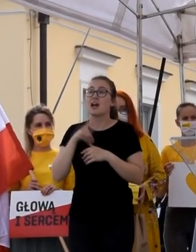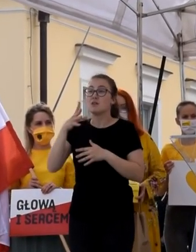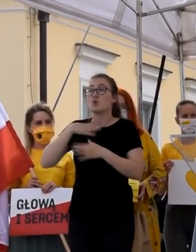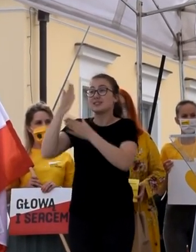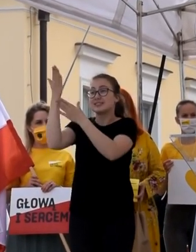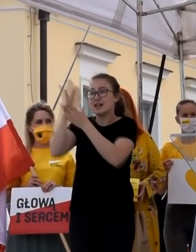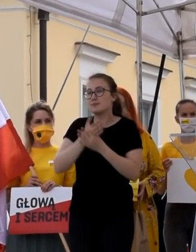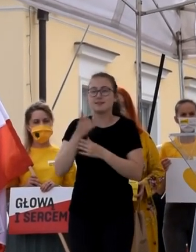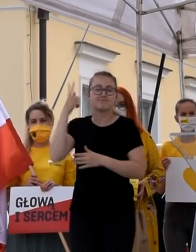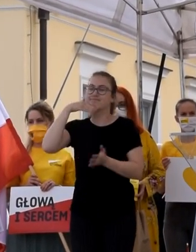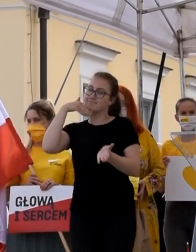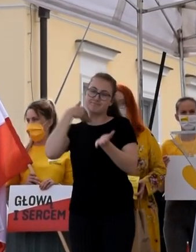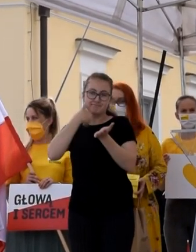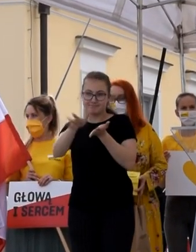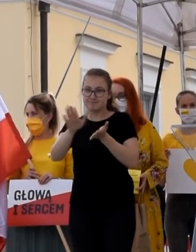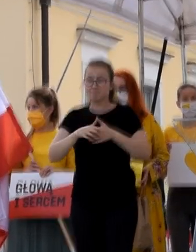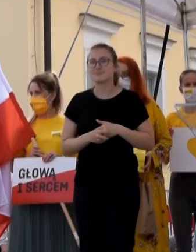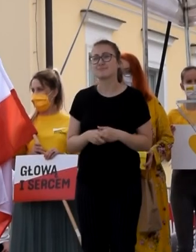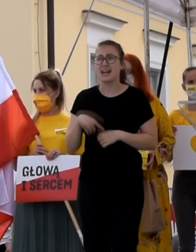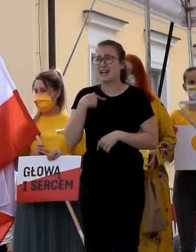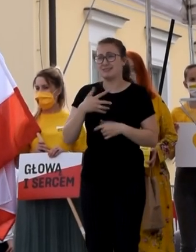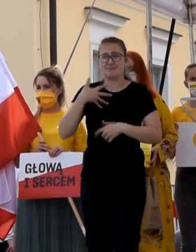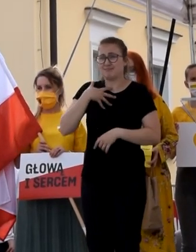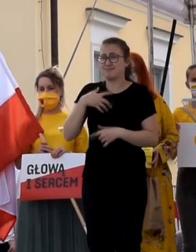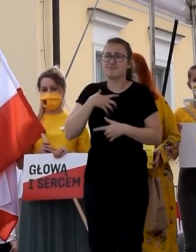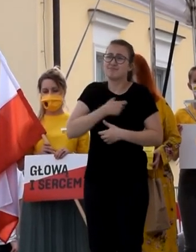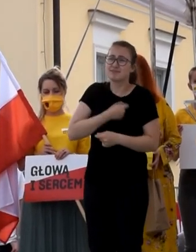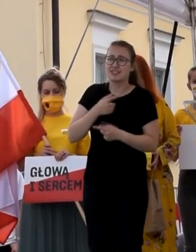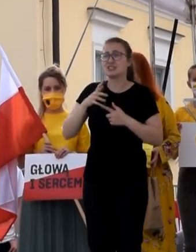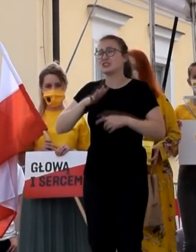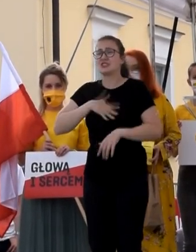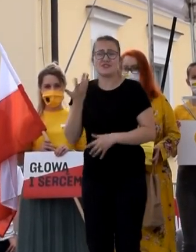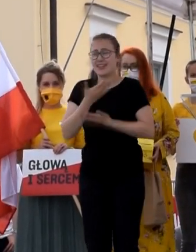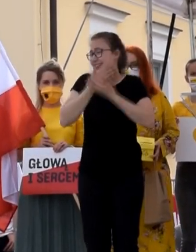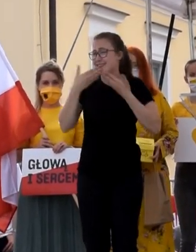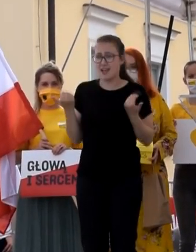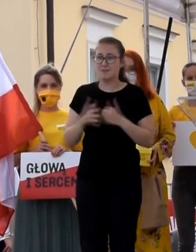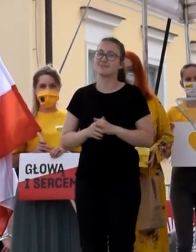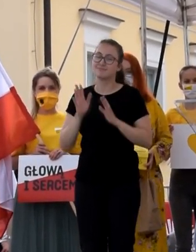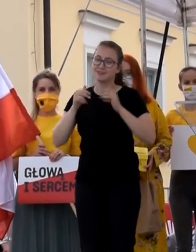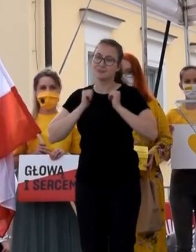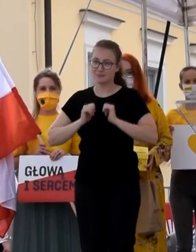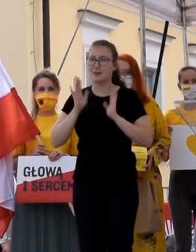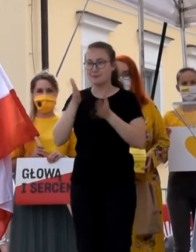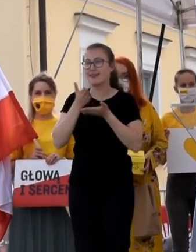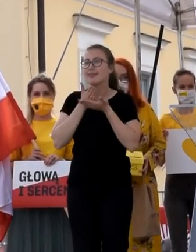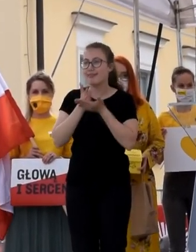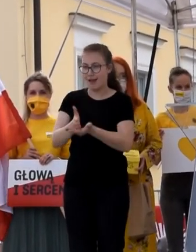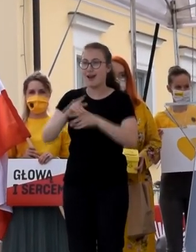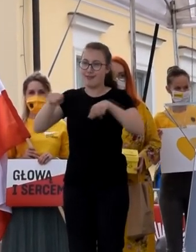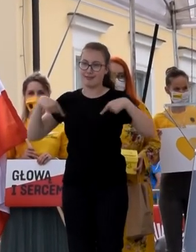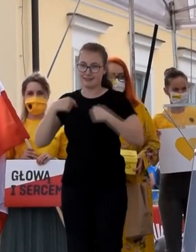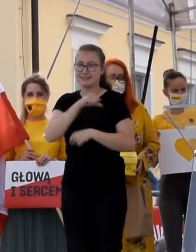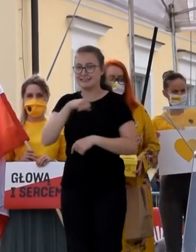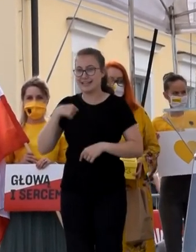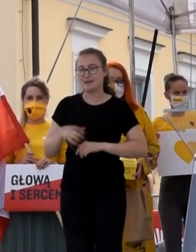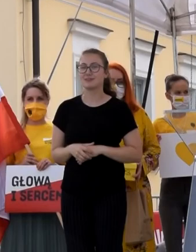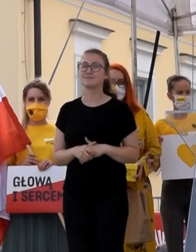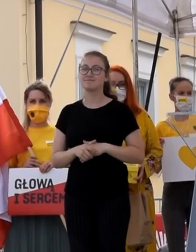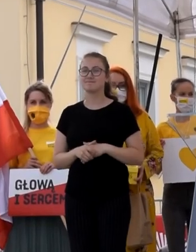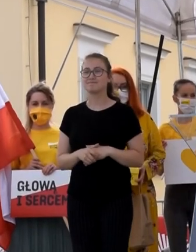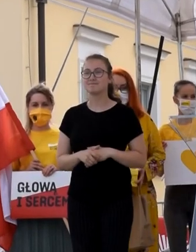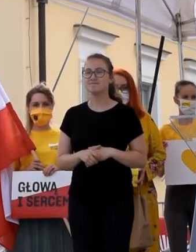odmową, co nas specjalnie nie dziwi, ale spokojnie poradzimy sobie tutaj sami. Moi